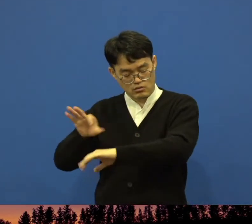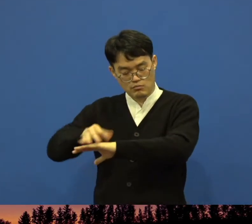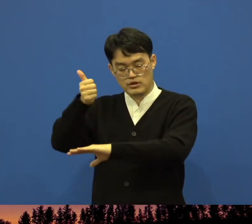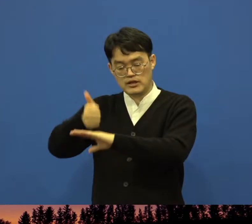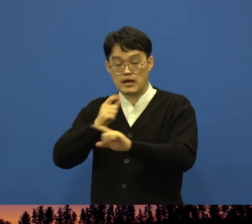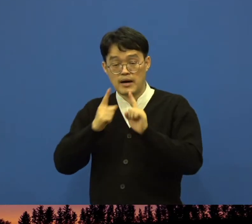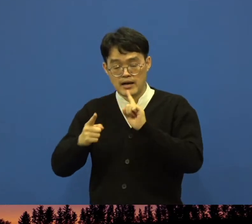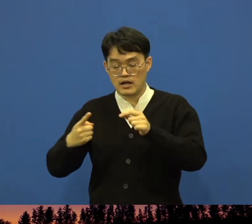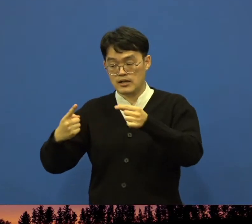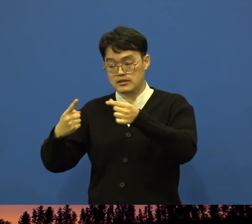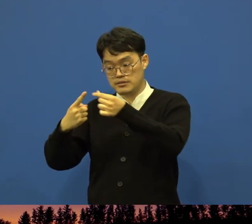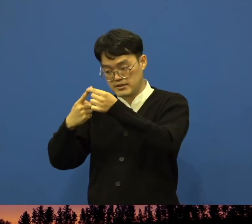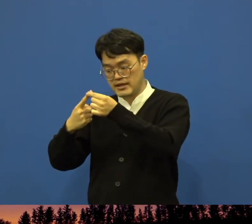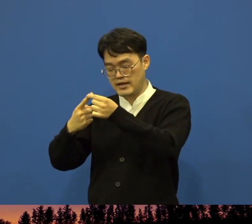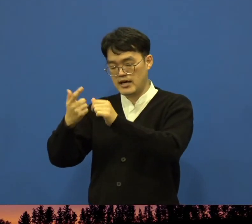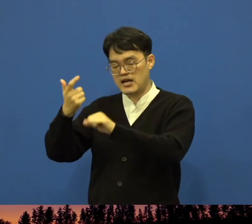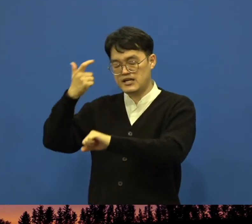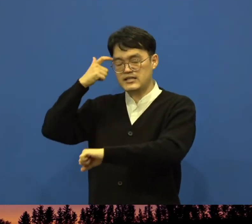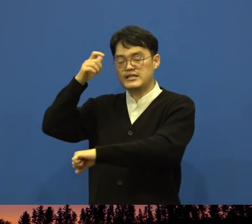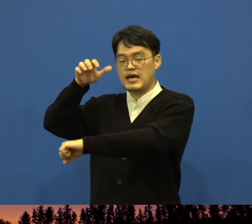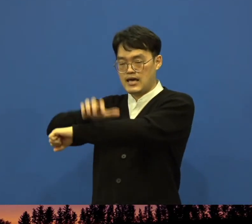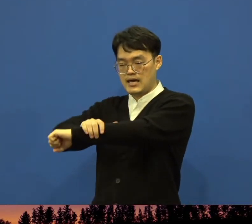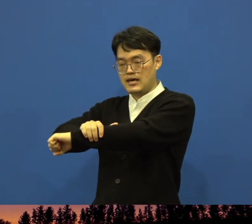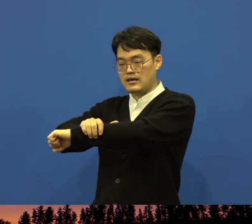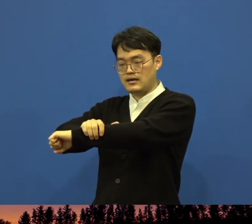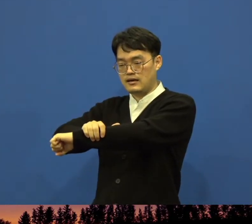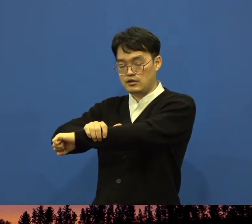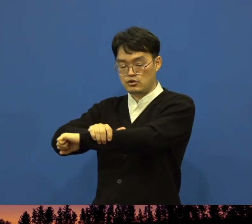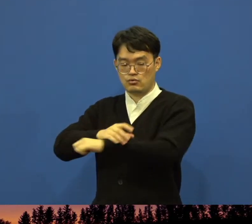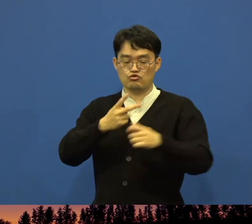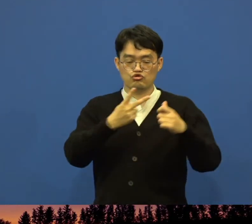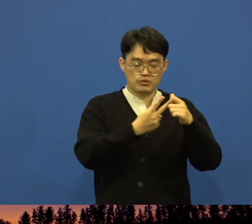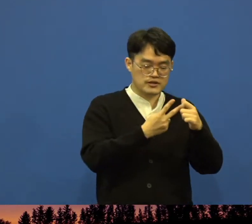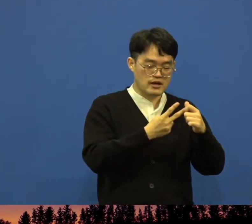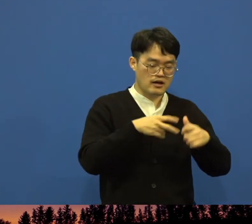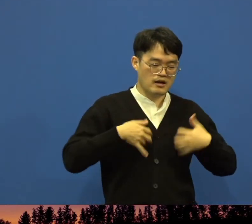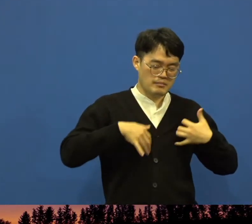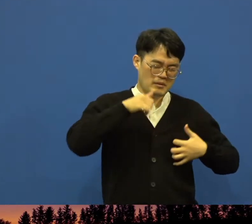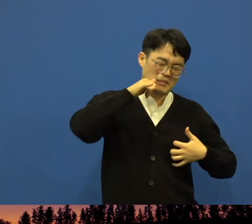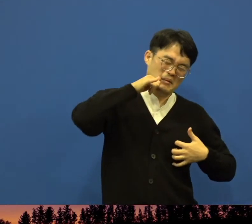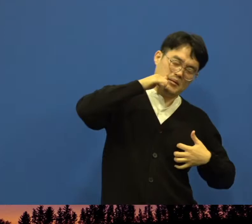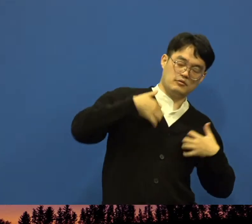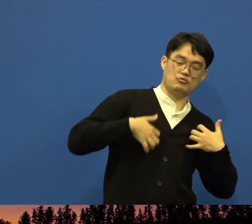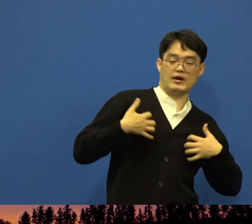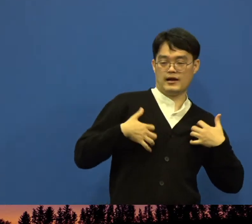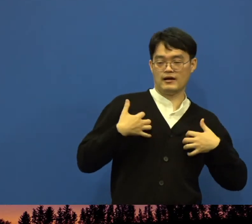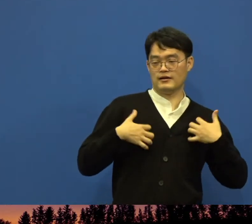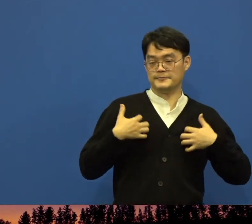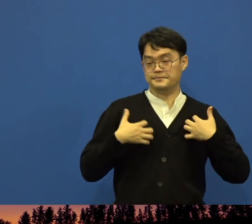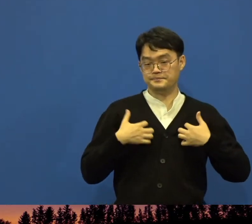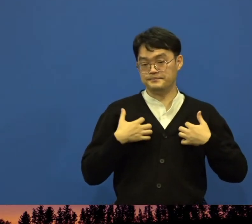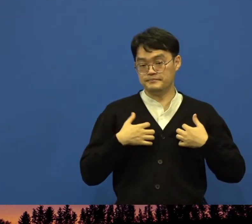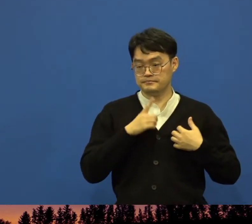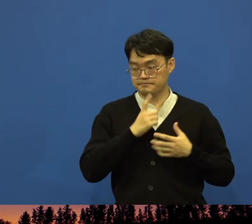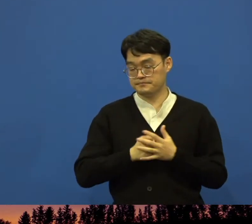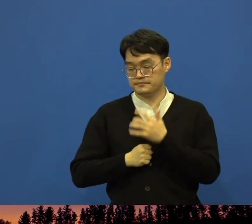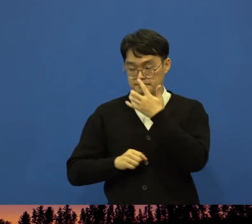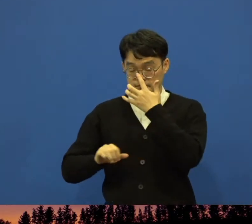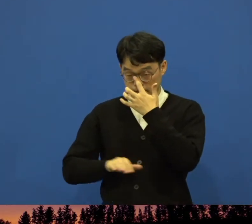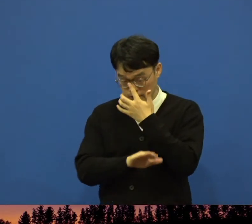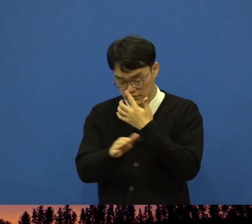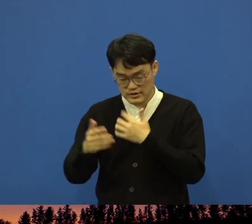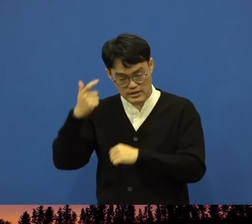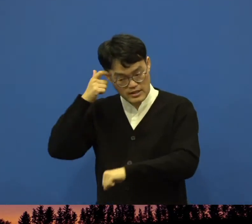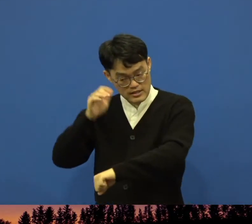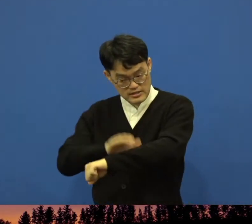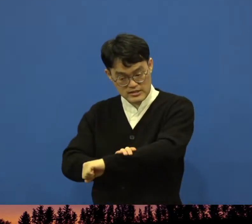지혜고, 1장에서는 이제 지혜를 다루고 있고요. 2장은 쾌락을 이제 얘기하고 있어요. 자, 우리가 아는 것처럼 솔로몬은